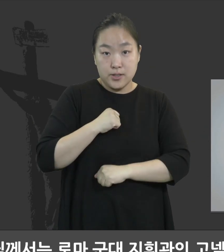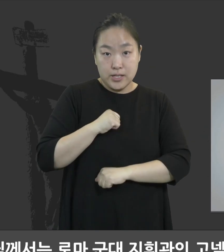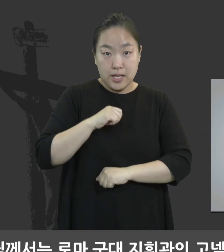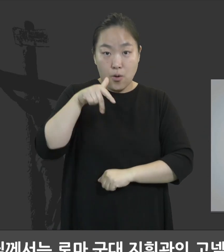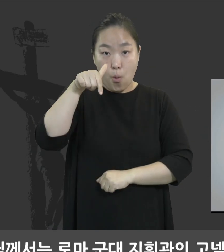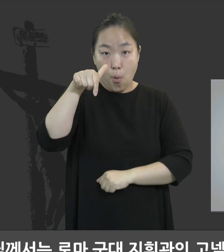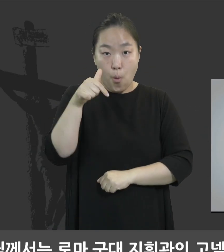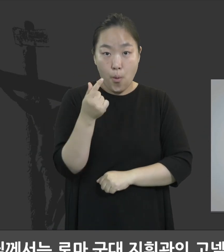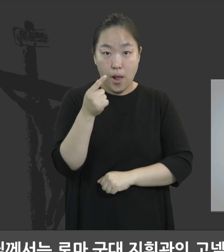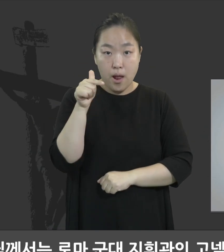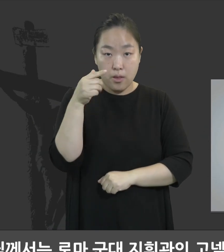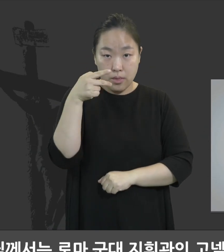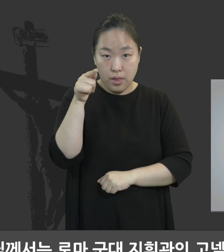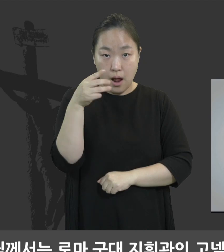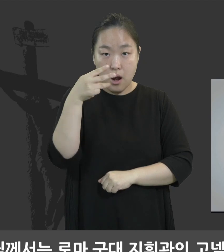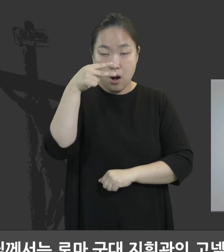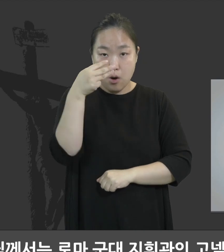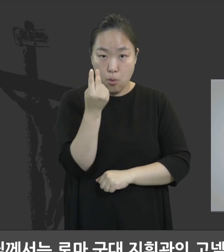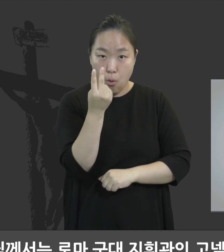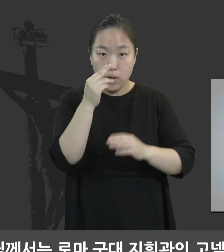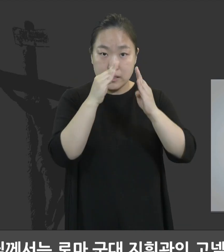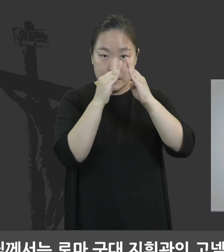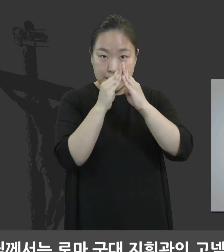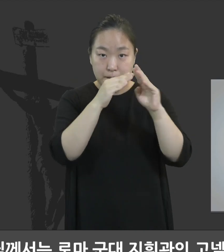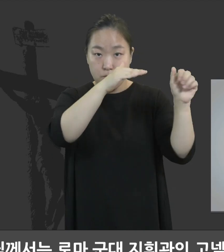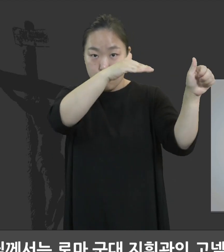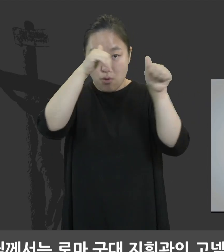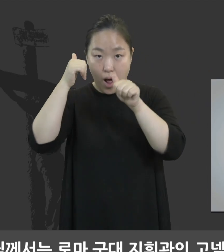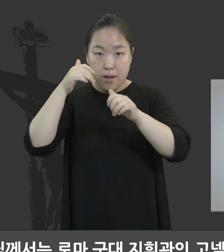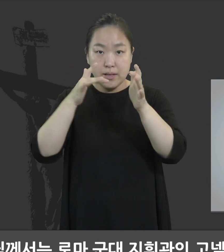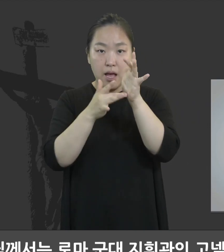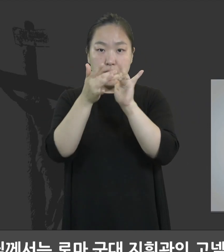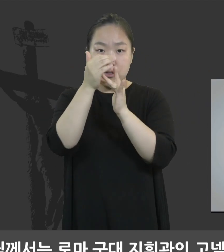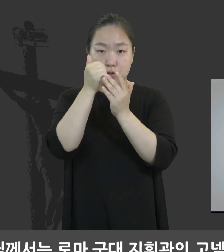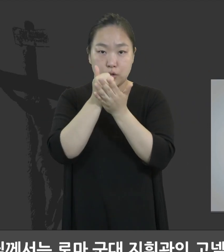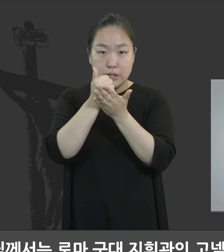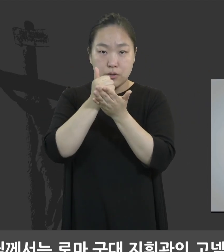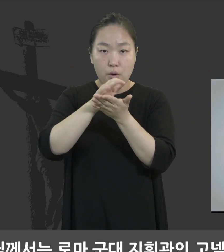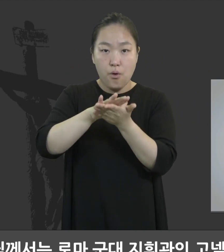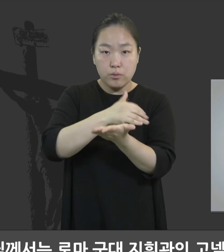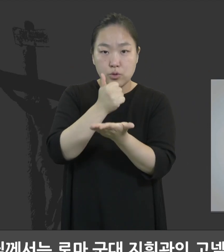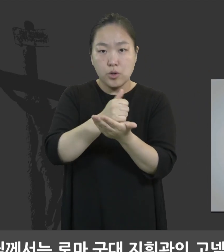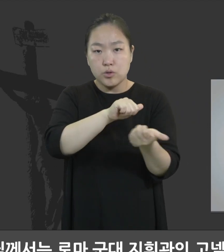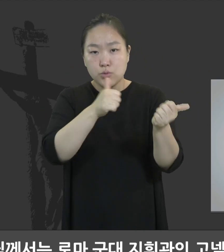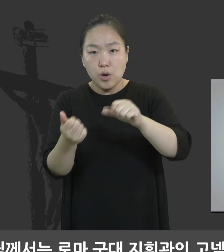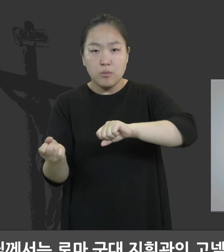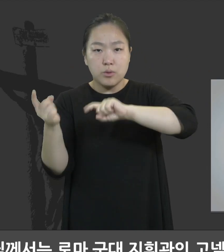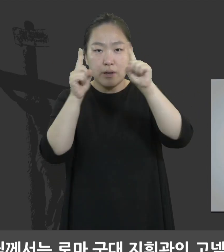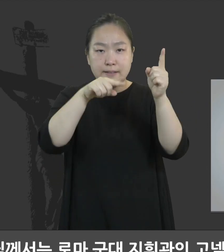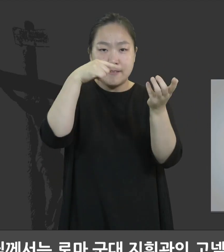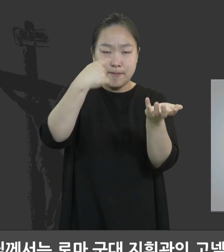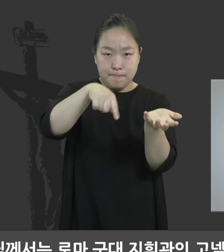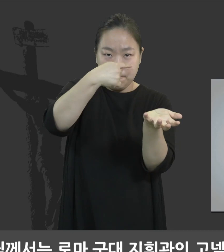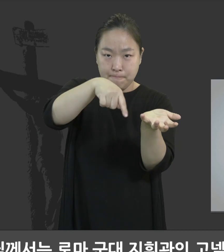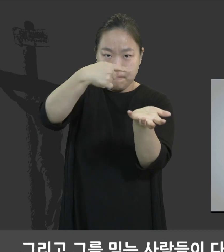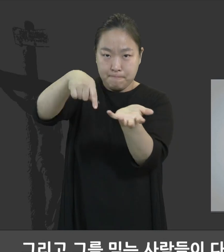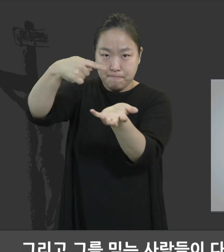지휘관인 고넬료의 집으로 베드로를 보내셔서 예수 그리스도의 죽음과 부활을 가르치게